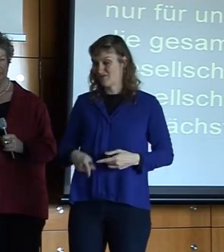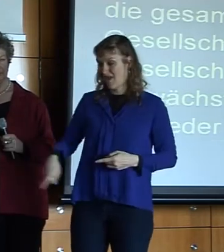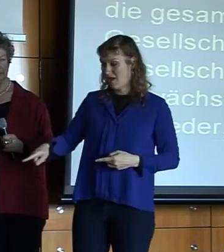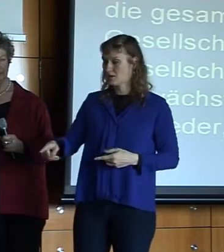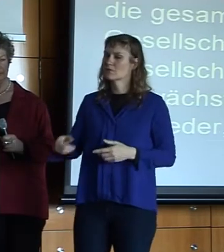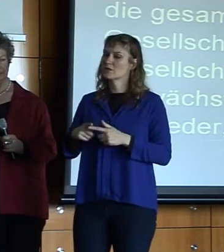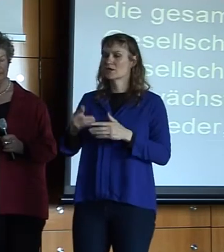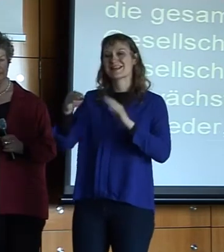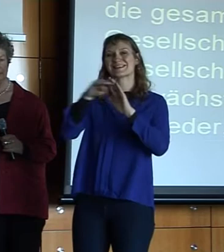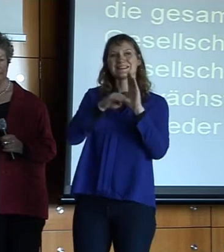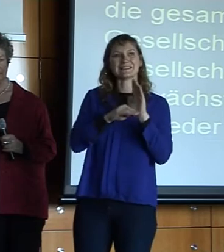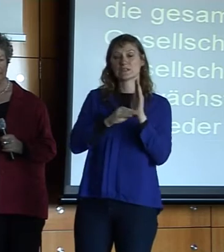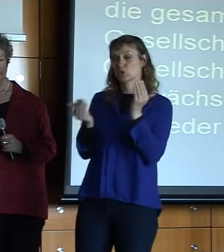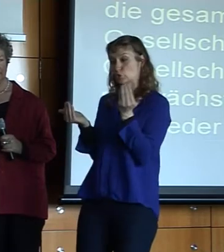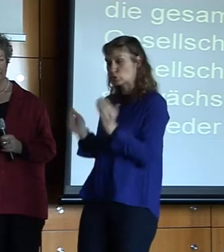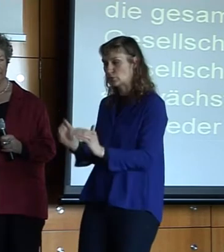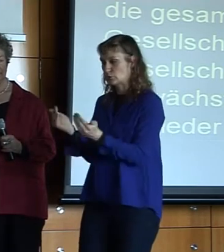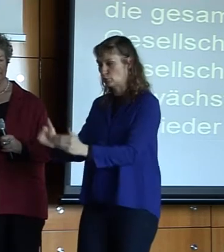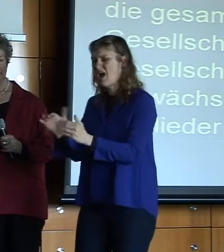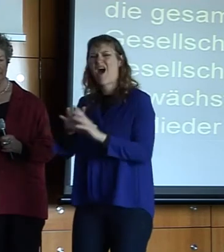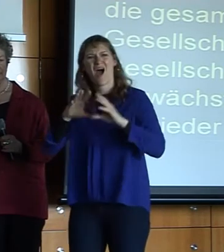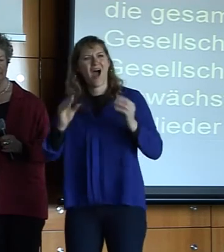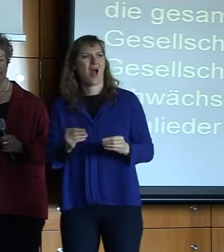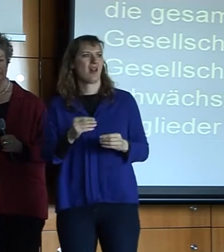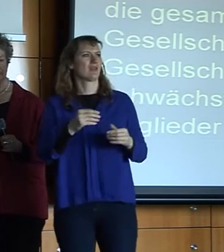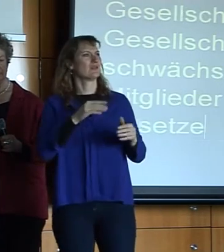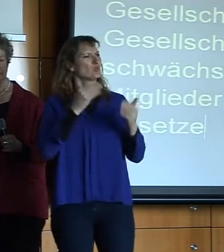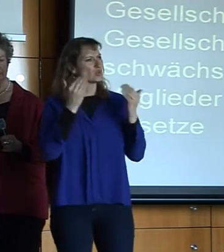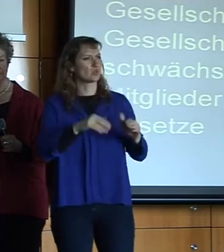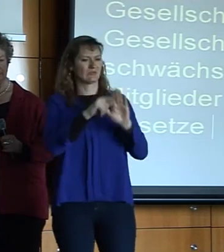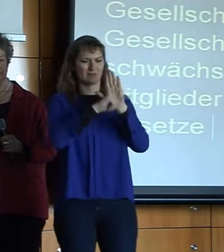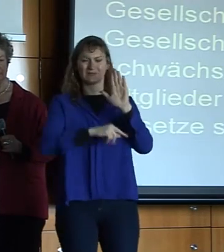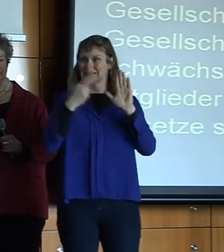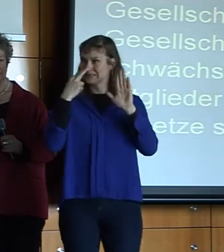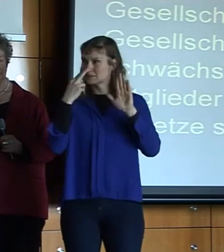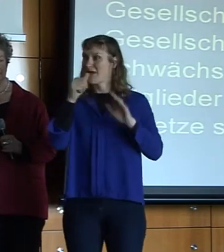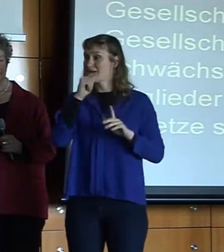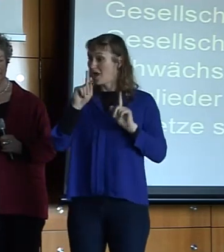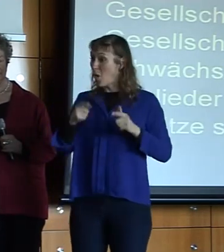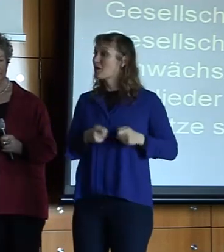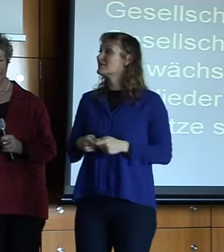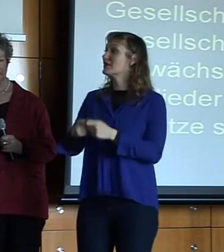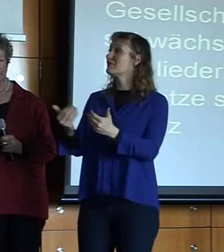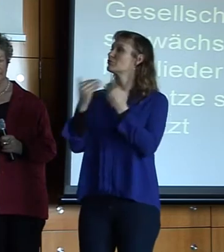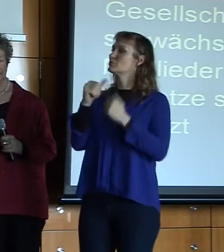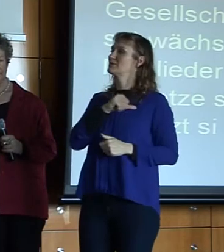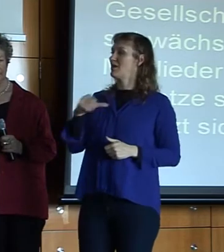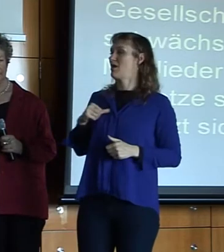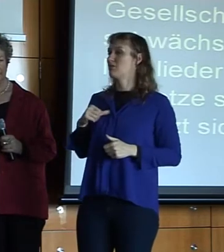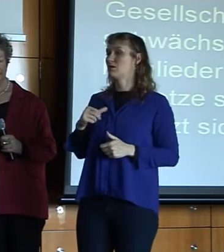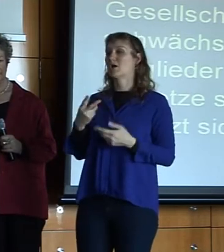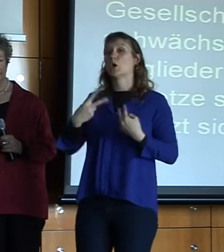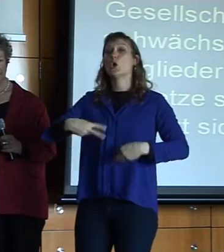Mitglieder durch Gesetze schützt, für alle nachvollziehbar schützt, schützt sich selber dadurch auch vor